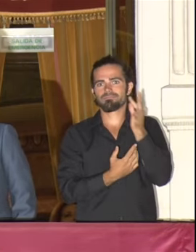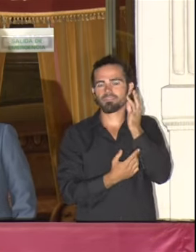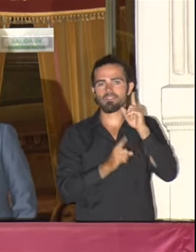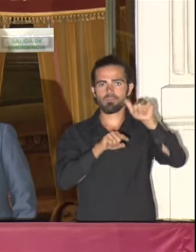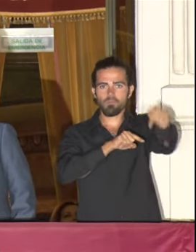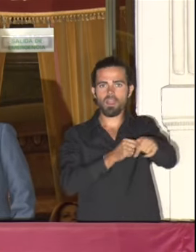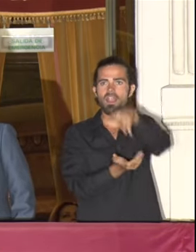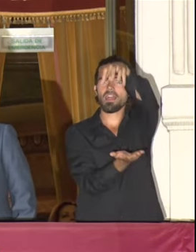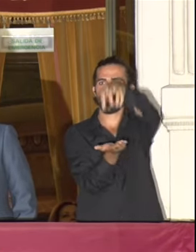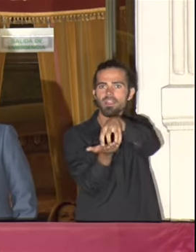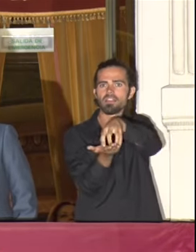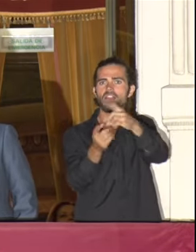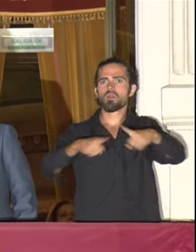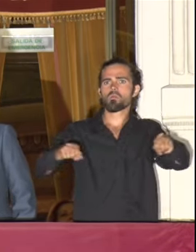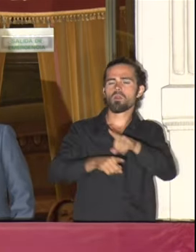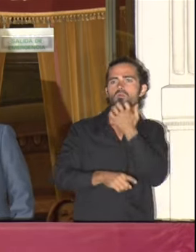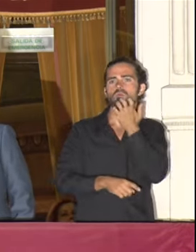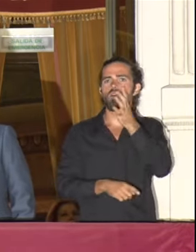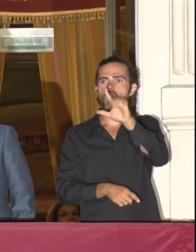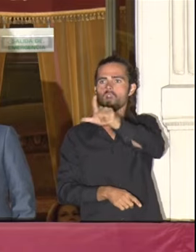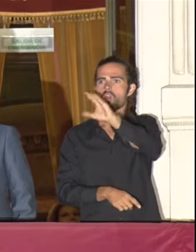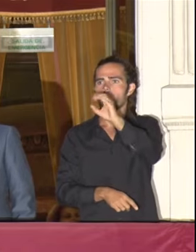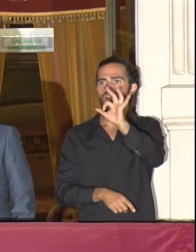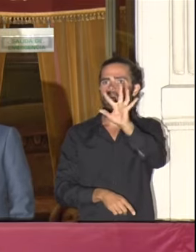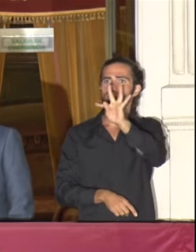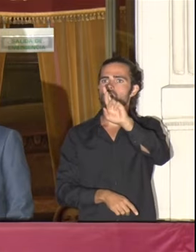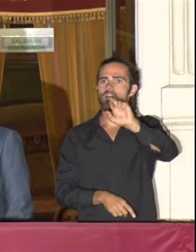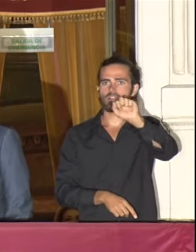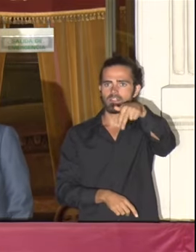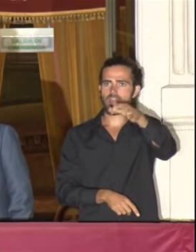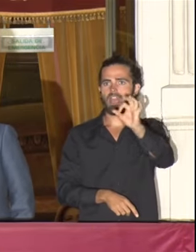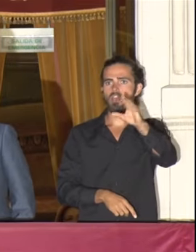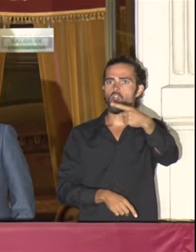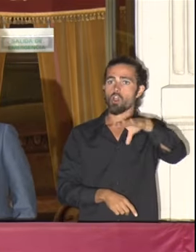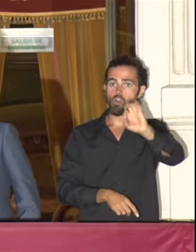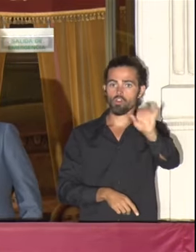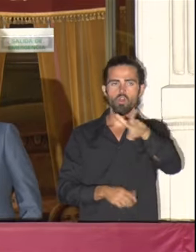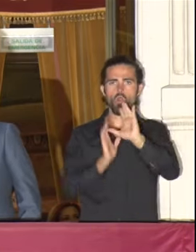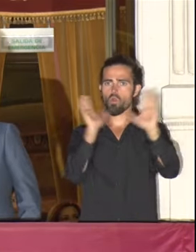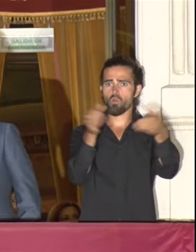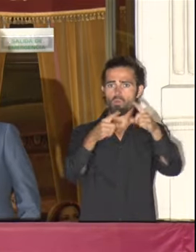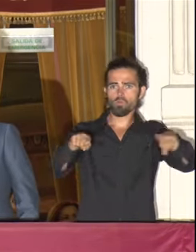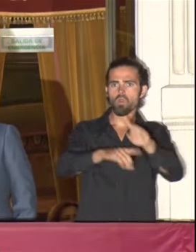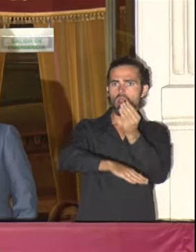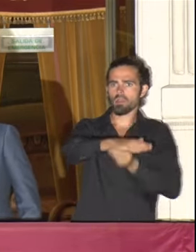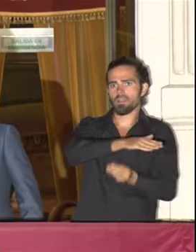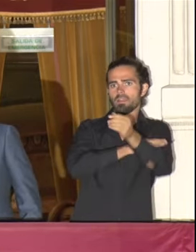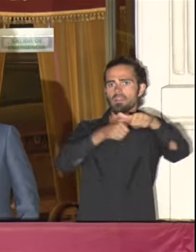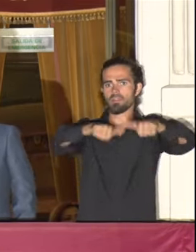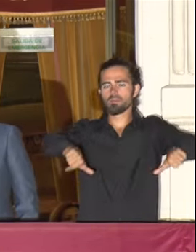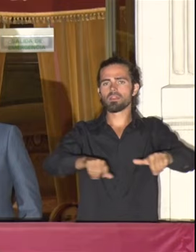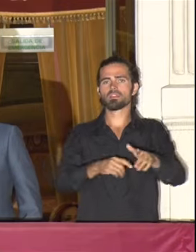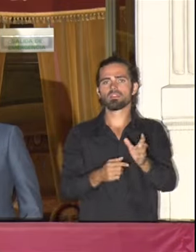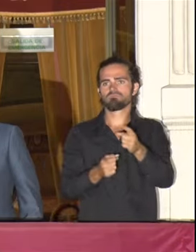los grupos, los largos, los star, los chicos, los grupos locales de aquí de nuestra tierra, o los foráneos brincos o los